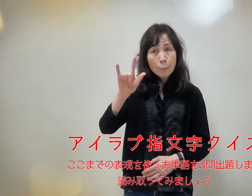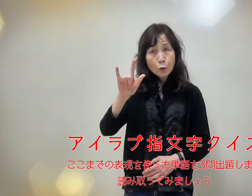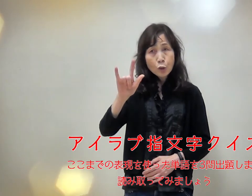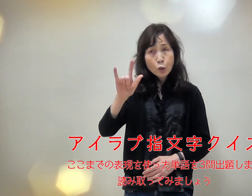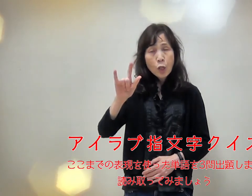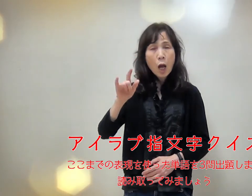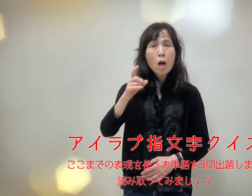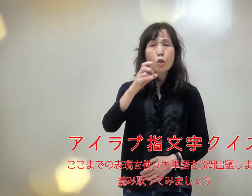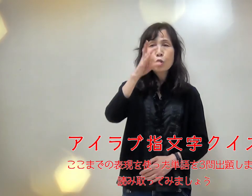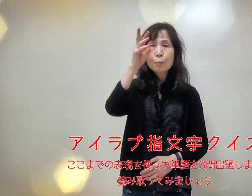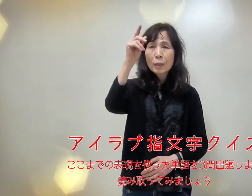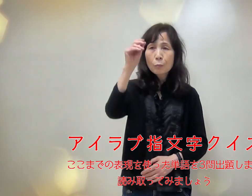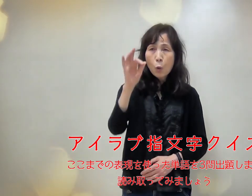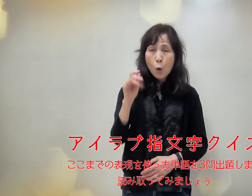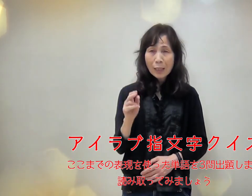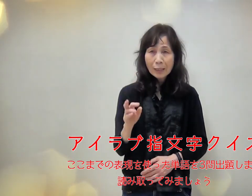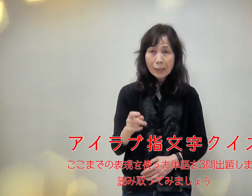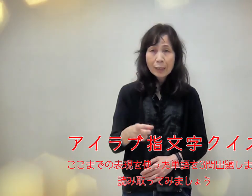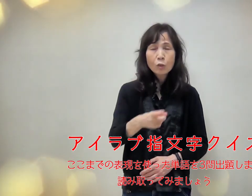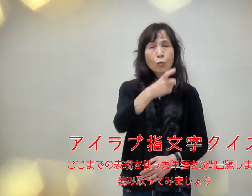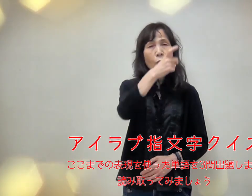アイラブ指文字クイズ。